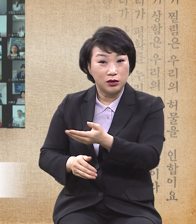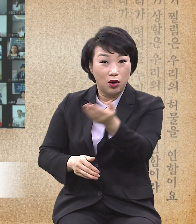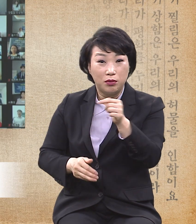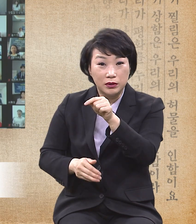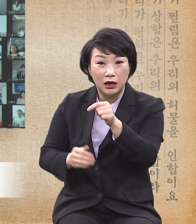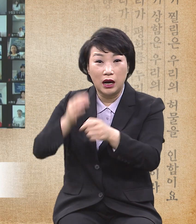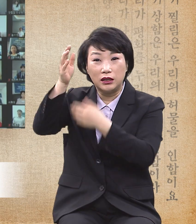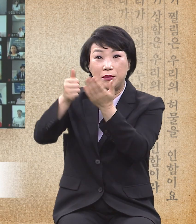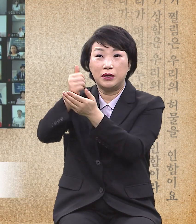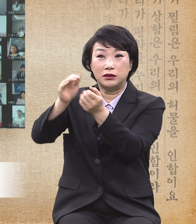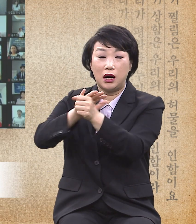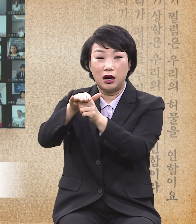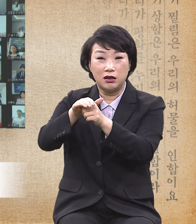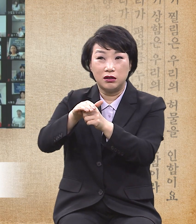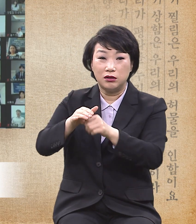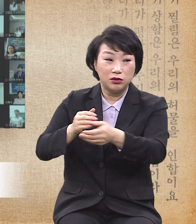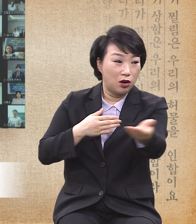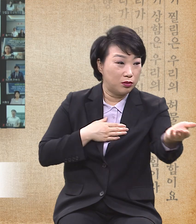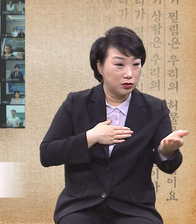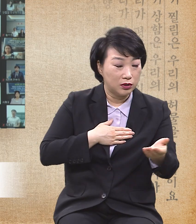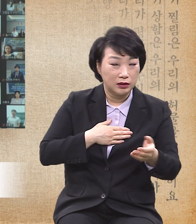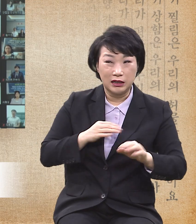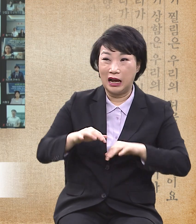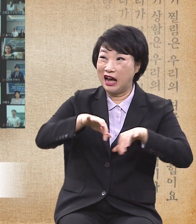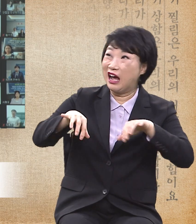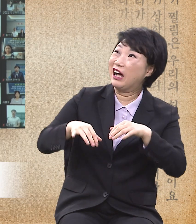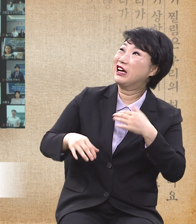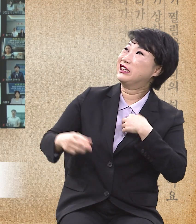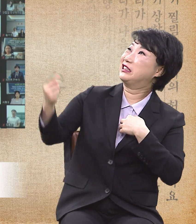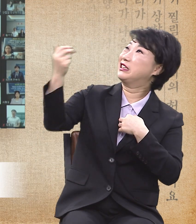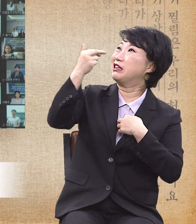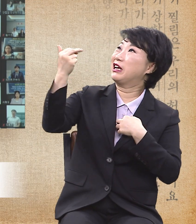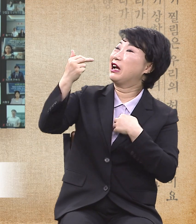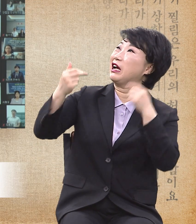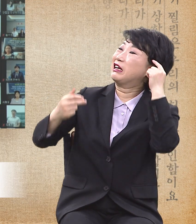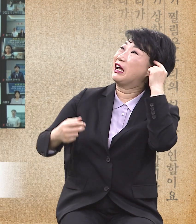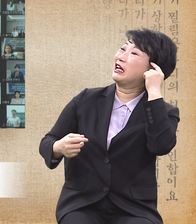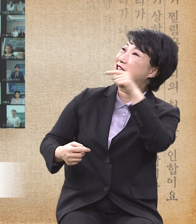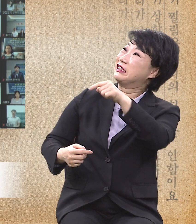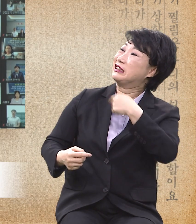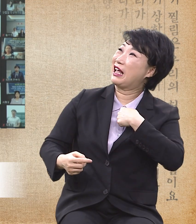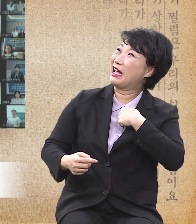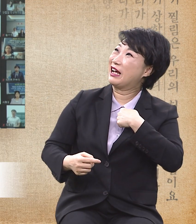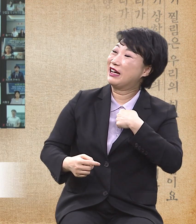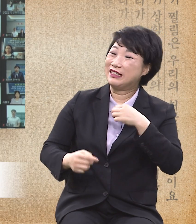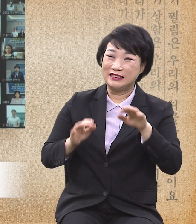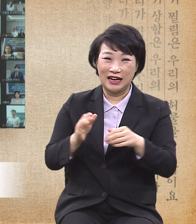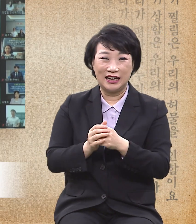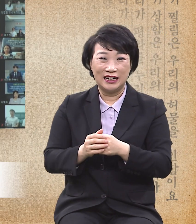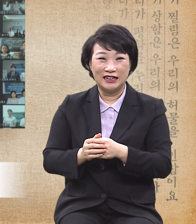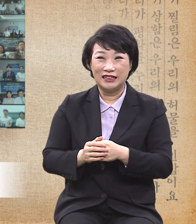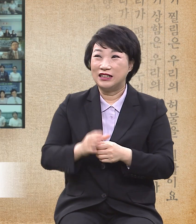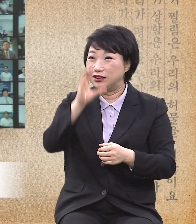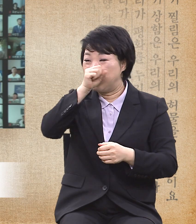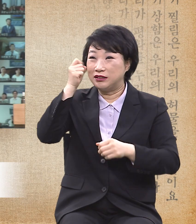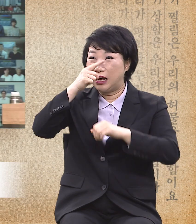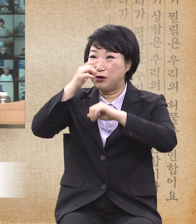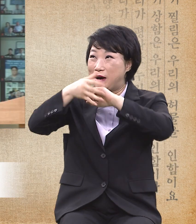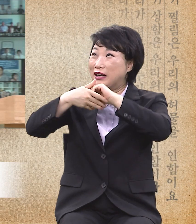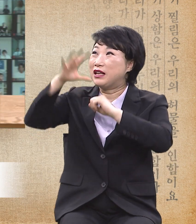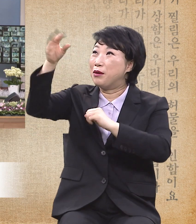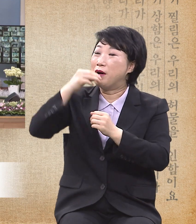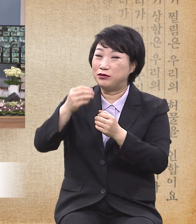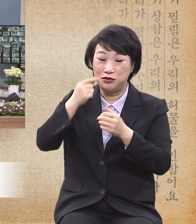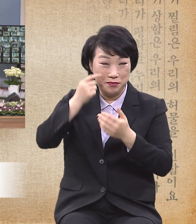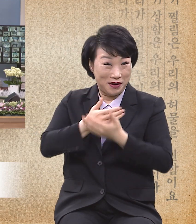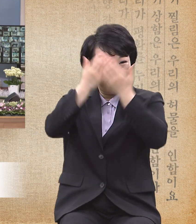사랑을 간섭이나 시비나 왜 먹으면 내가 눈이 밝아지고 하나님처럼